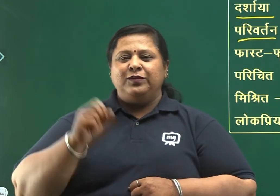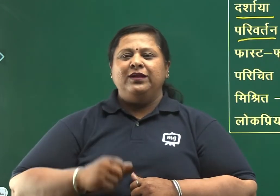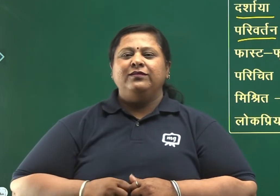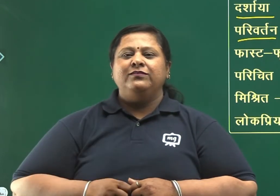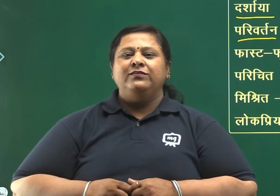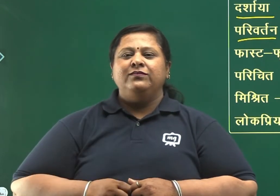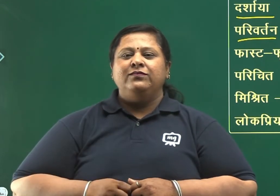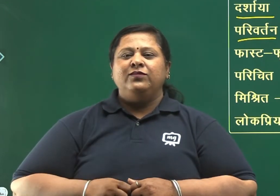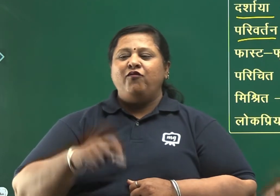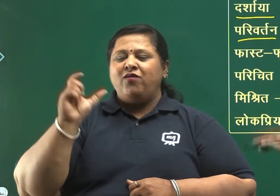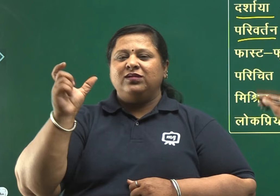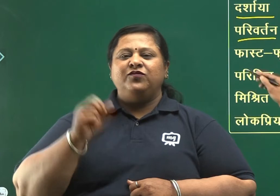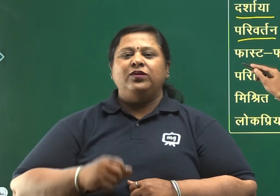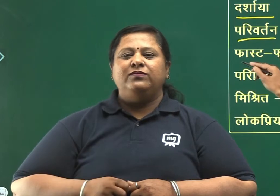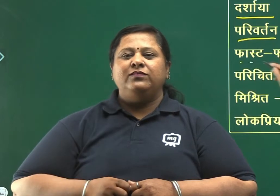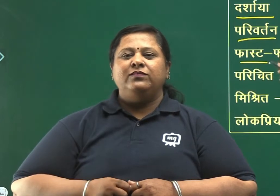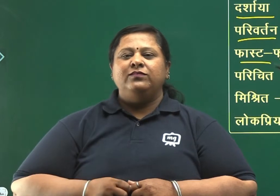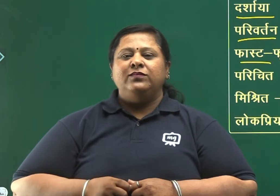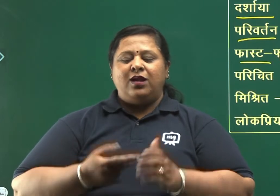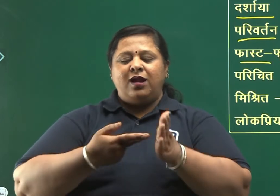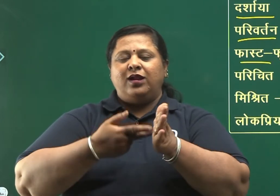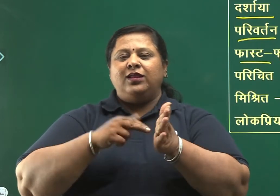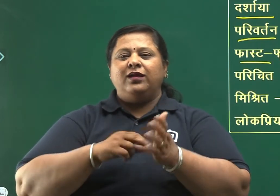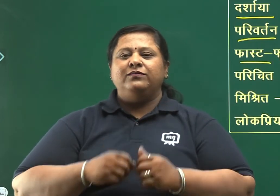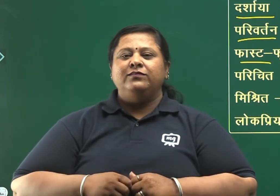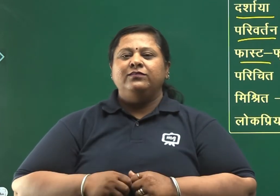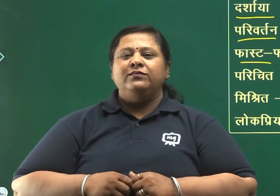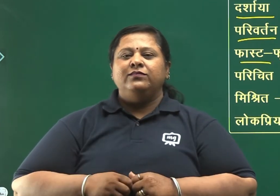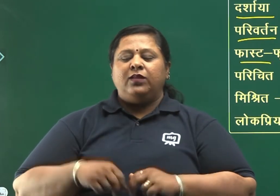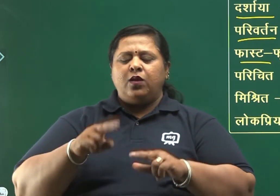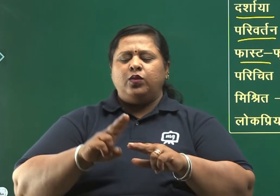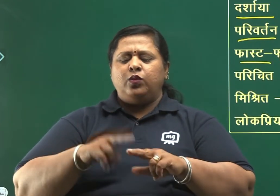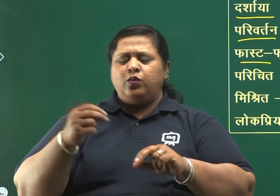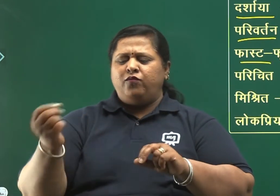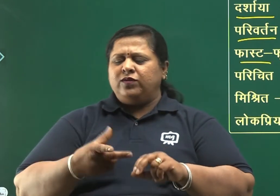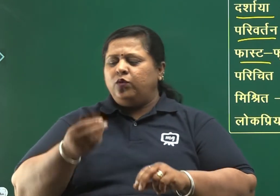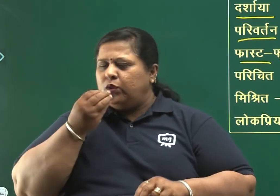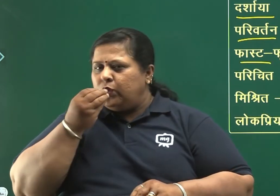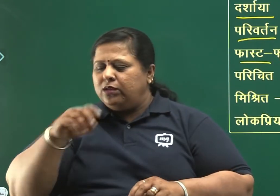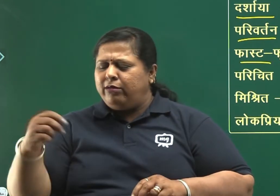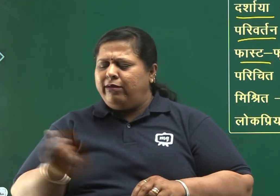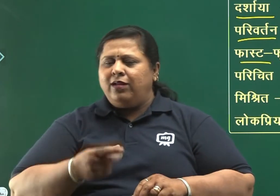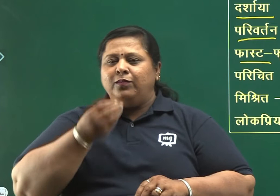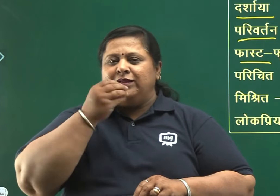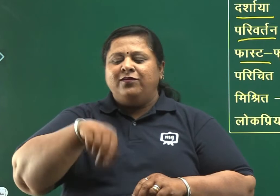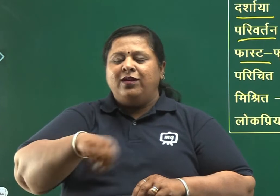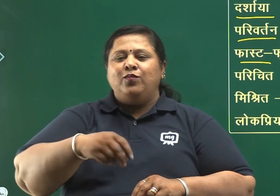है फास्ट फूड, अर्थ होगा तुरंत भोजन।